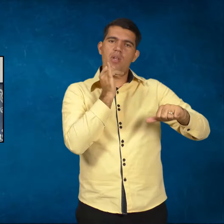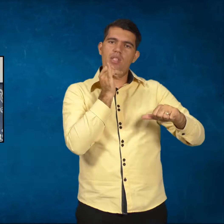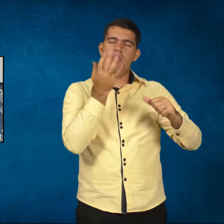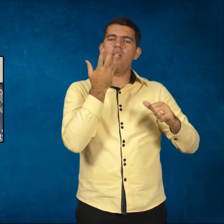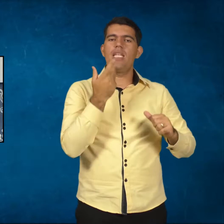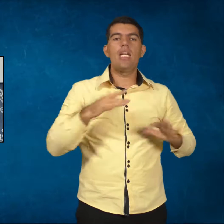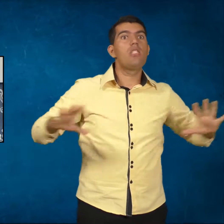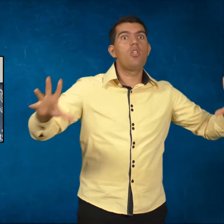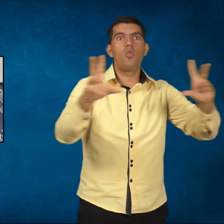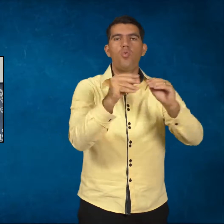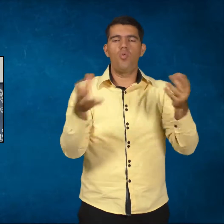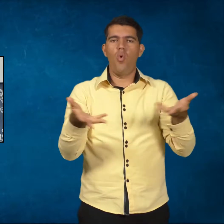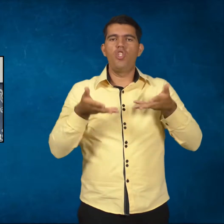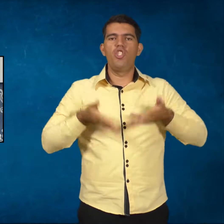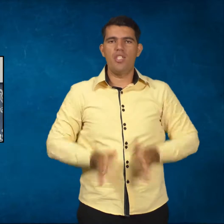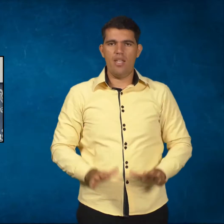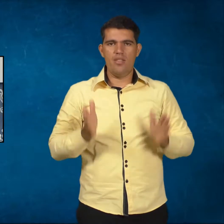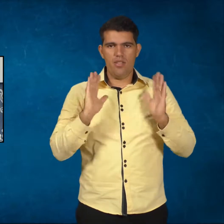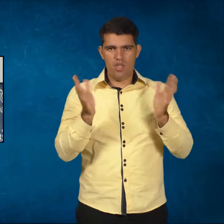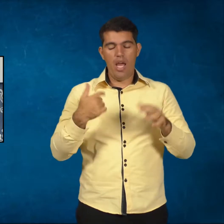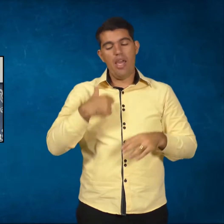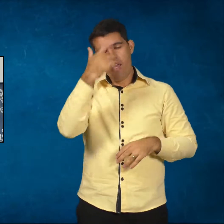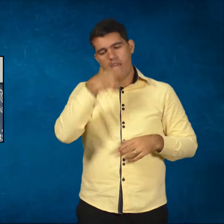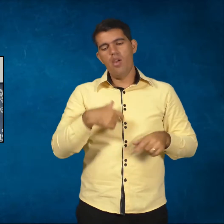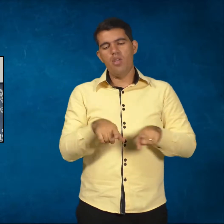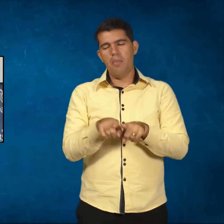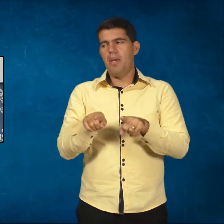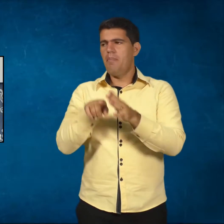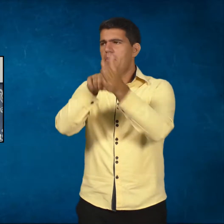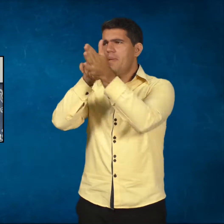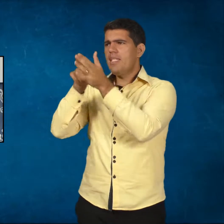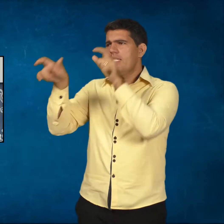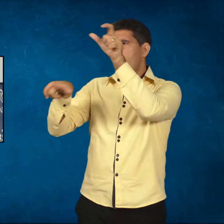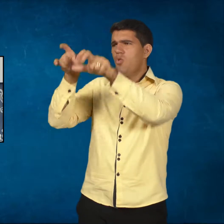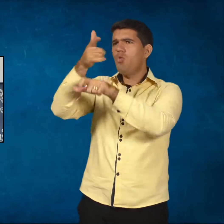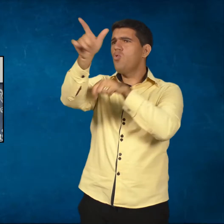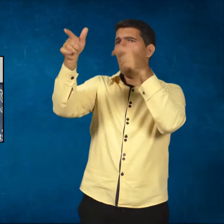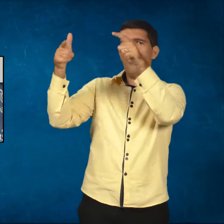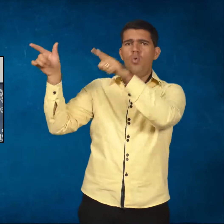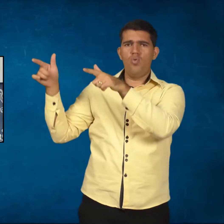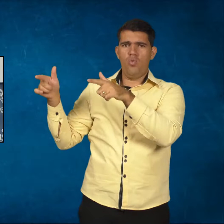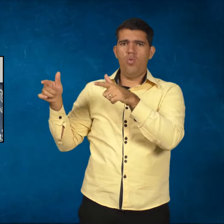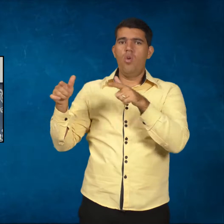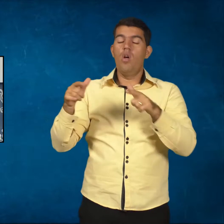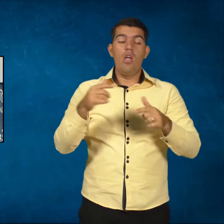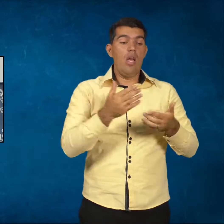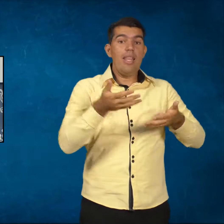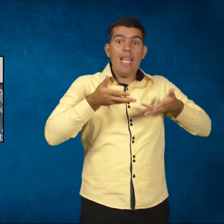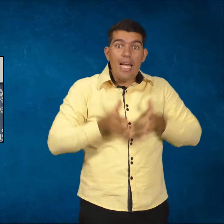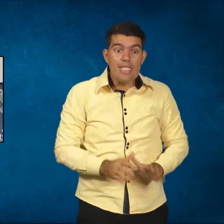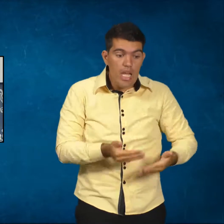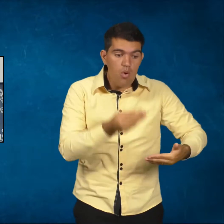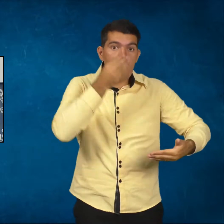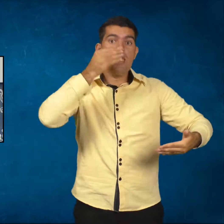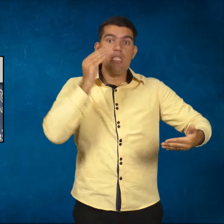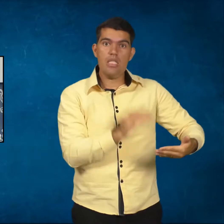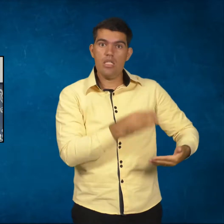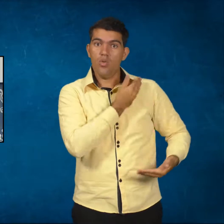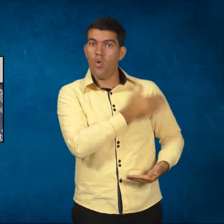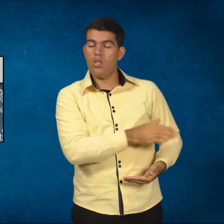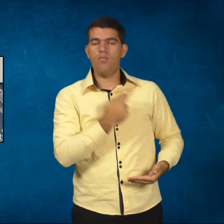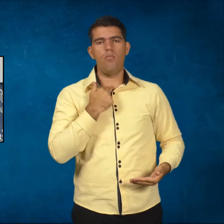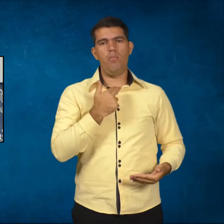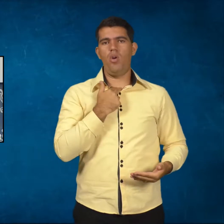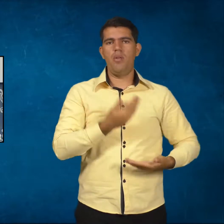hoje, eu e alguns pesquisadores no mundo, a gente vem defendendo que nenhum mais seja excluído. Então, nasceu um